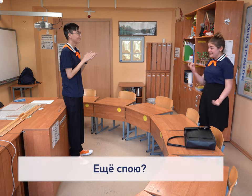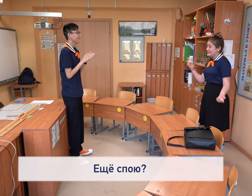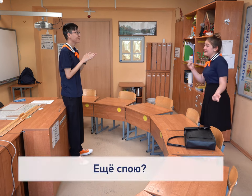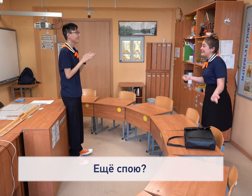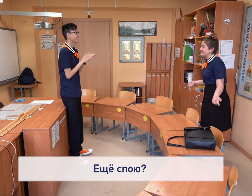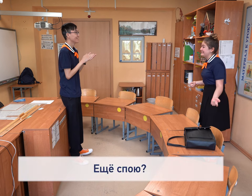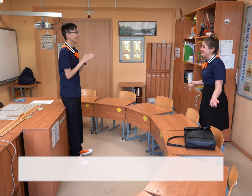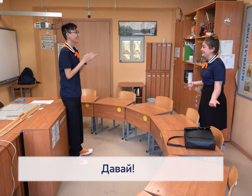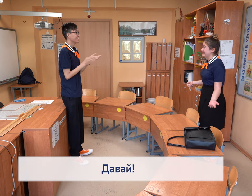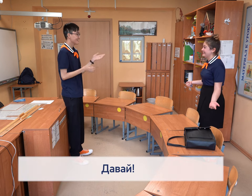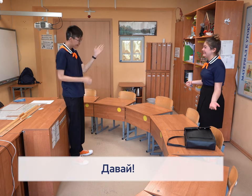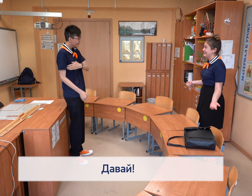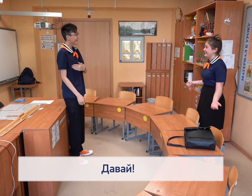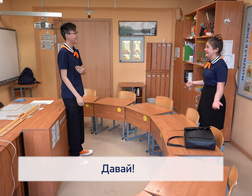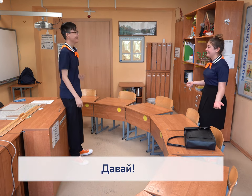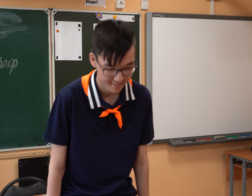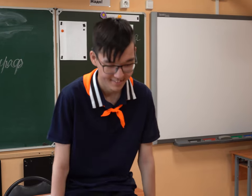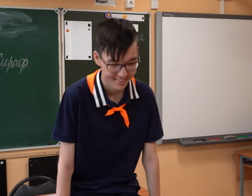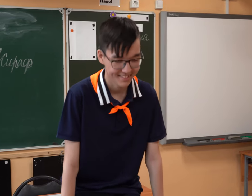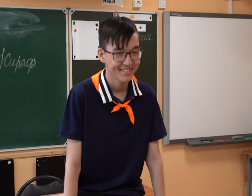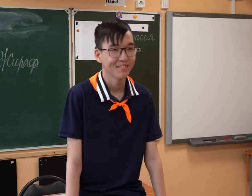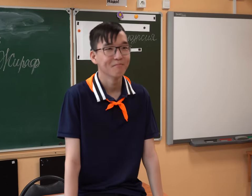Еще спою? Давай.